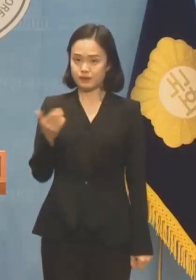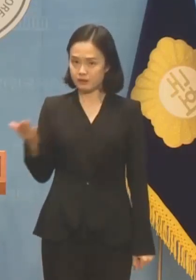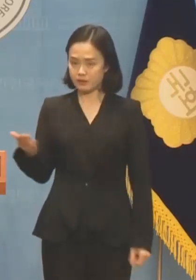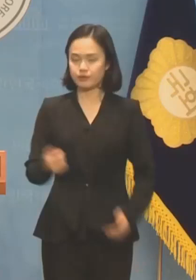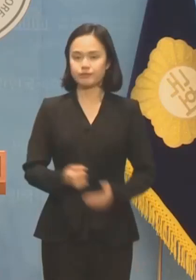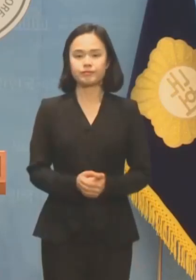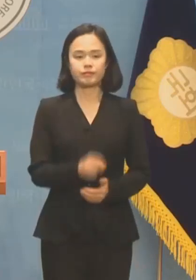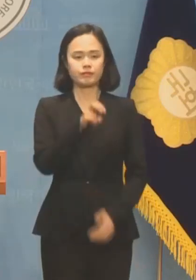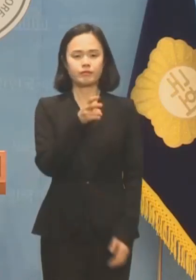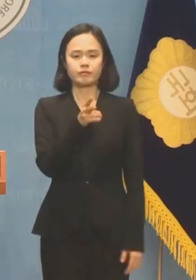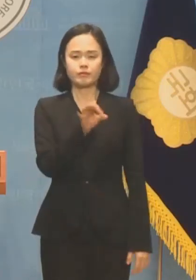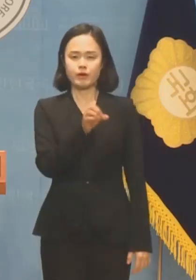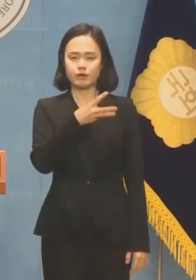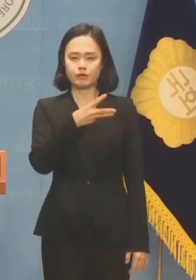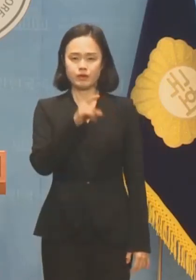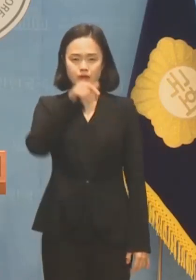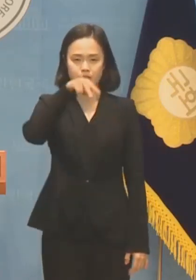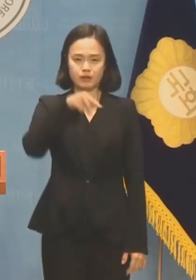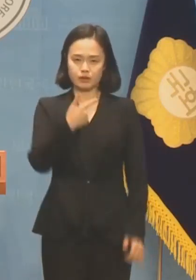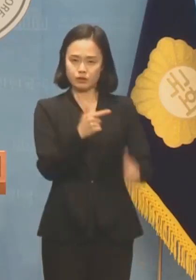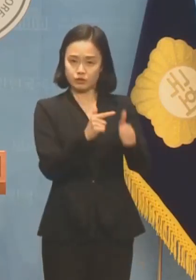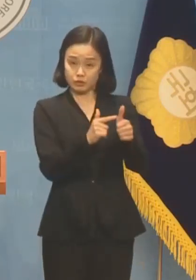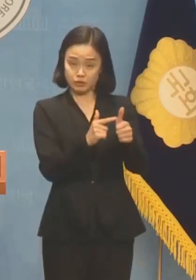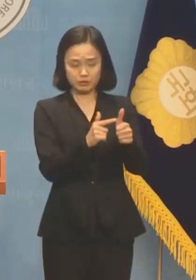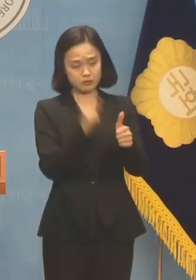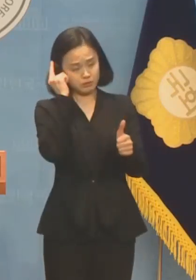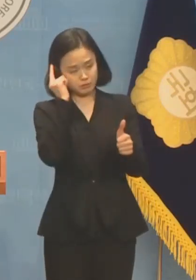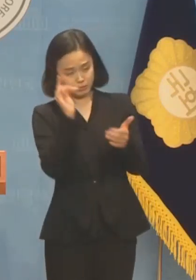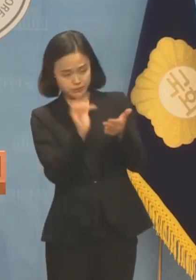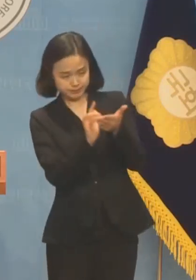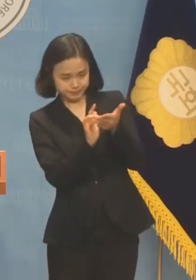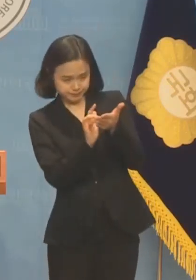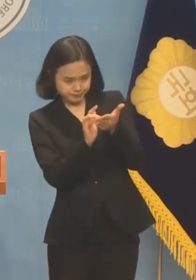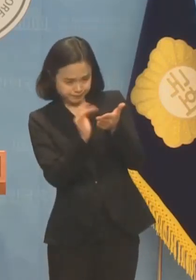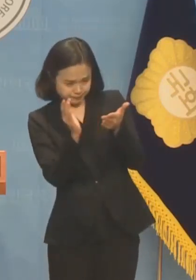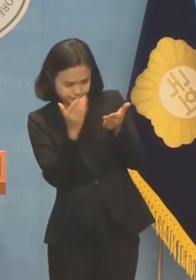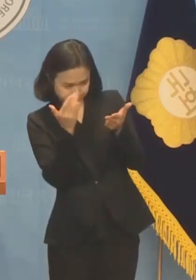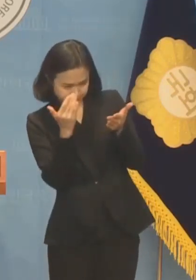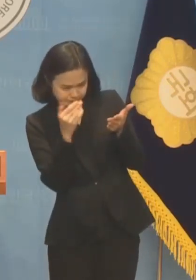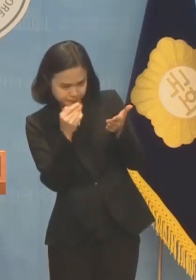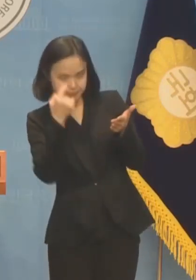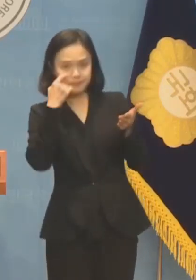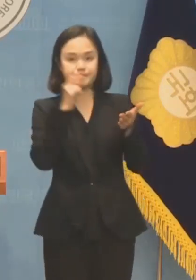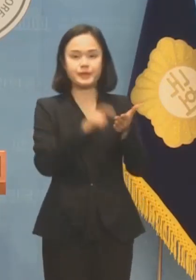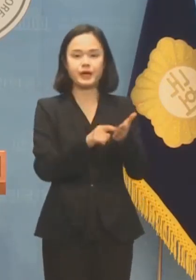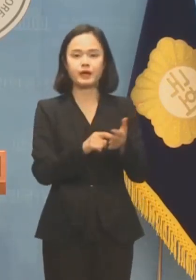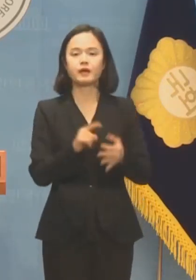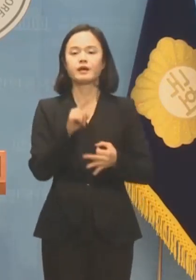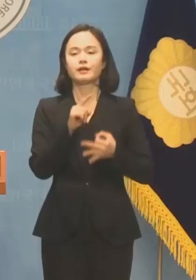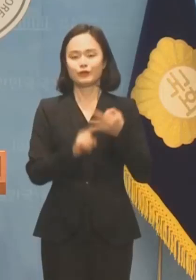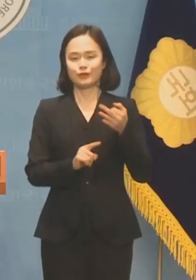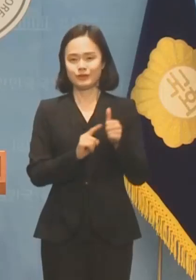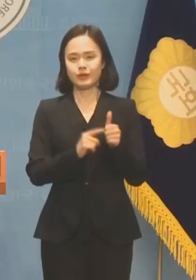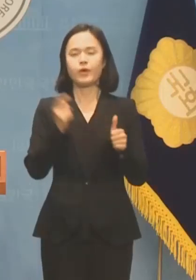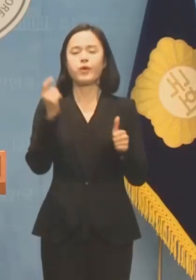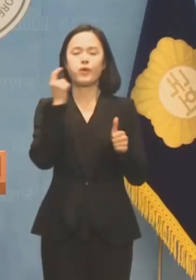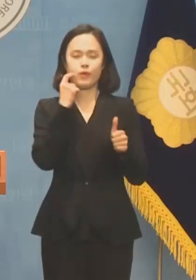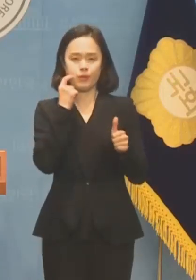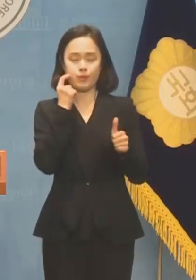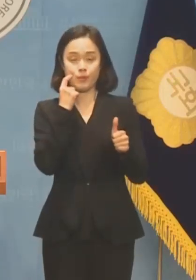명태균 황금폰으로 확인된 윤석열의 거짓말, 덮어둔 검찰, 특검이